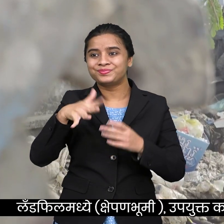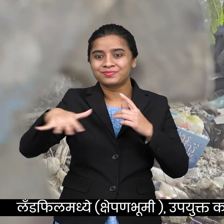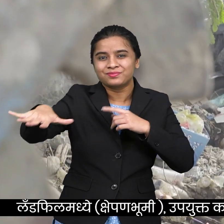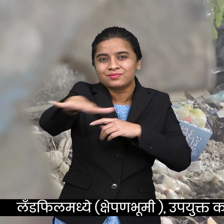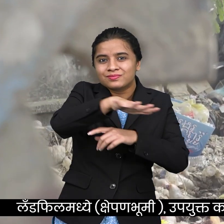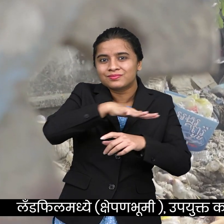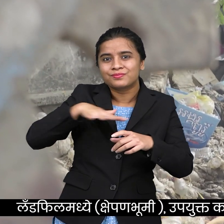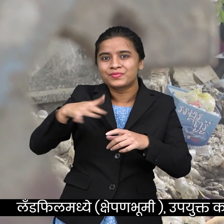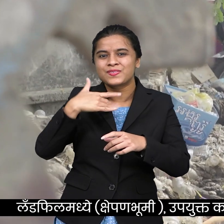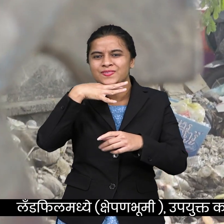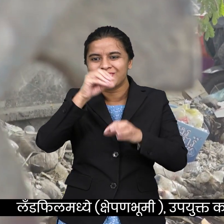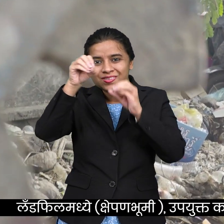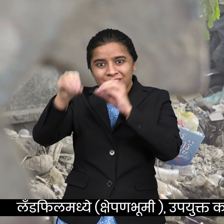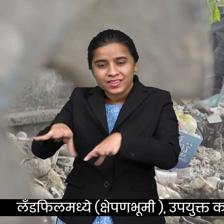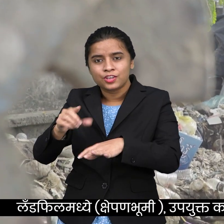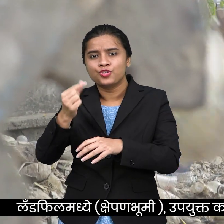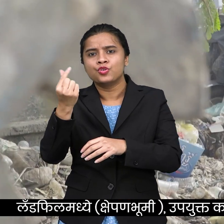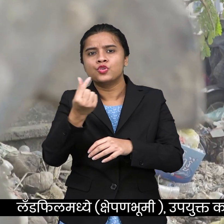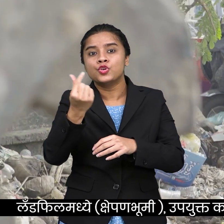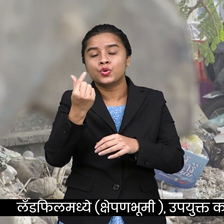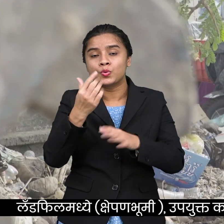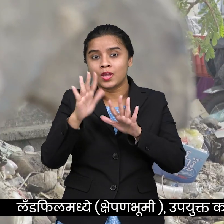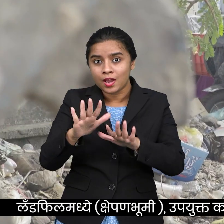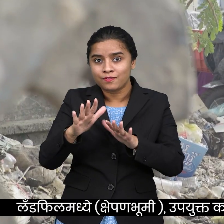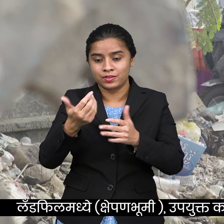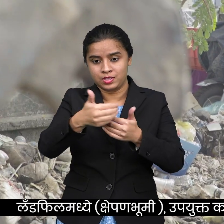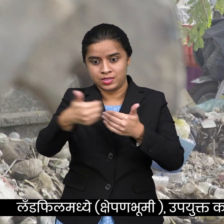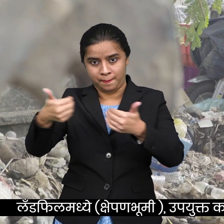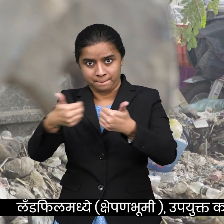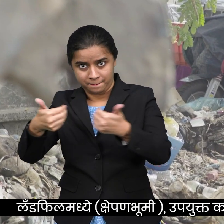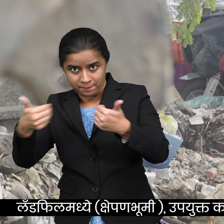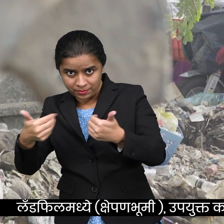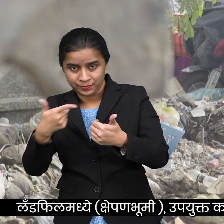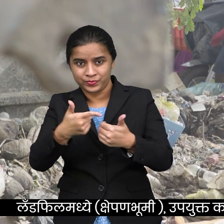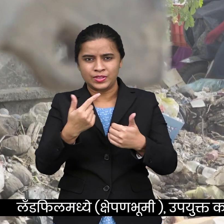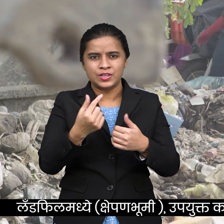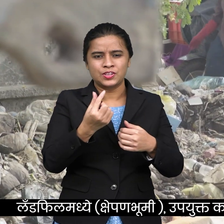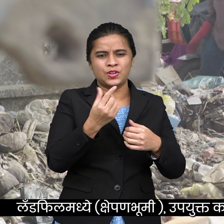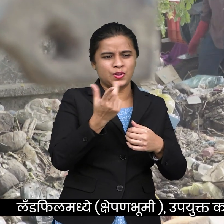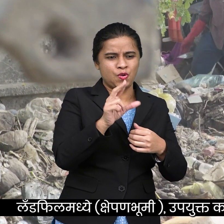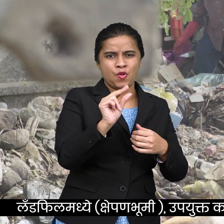लँडफिलमध्ये क्षेपणभूमी, उपयुक्त कचरा निरुपयोगी कचऱ्यापासून वेगळा केला जातो.